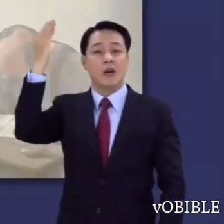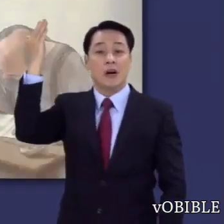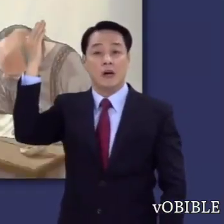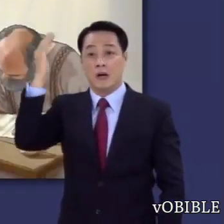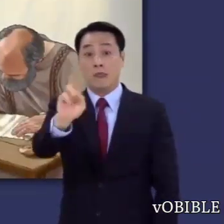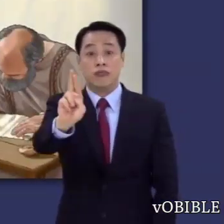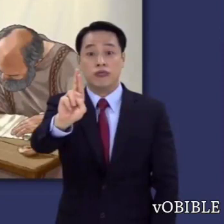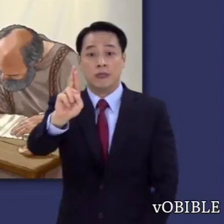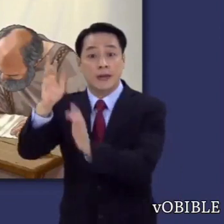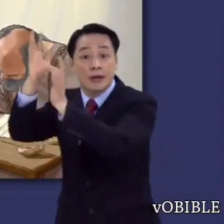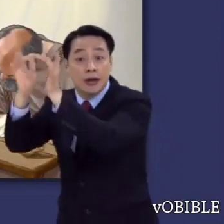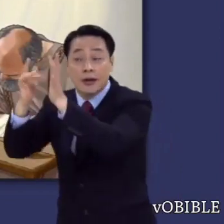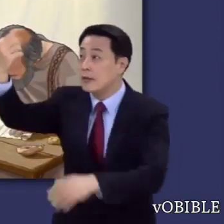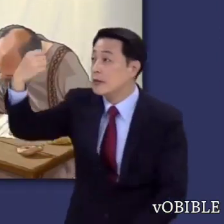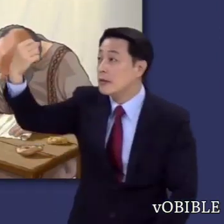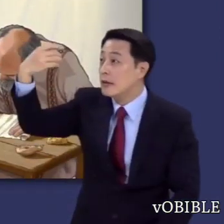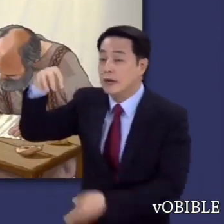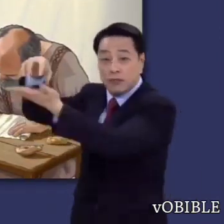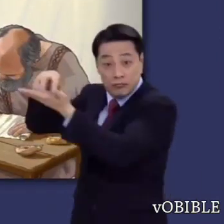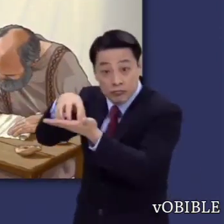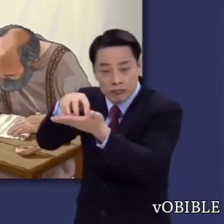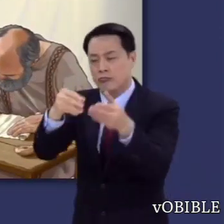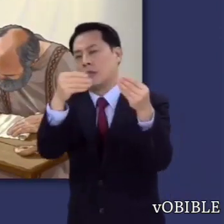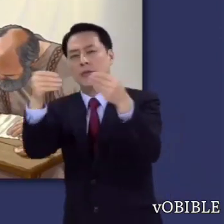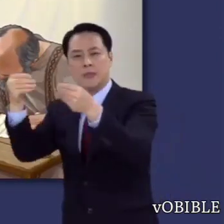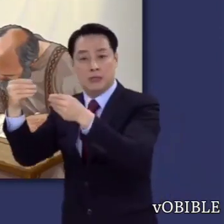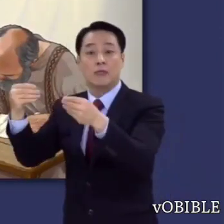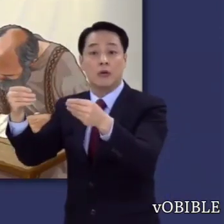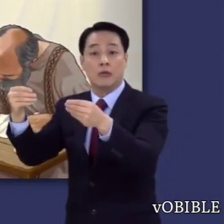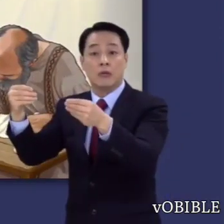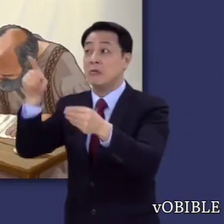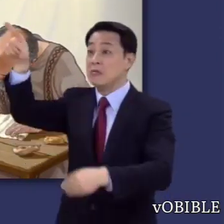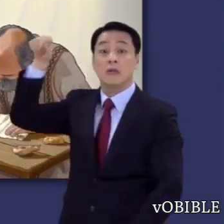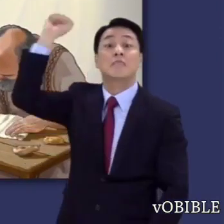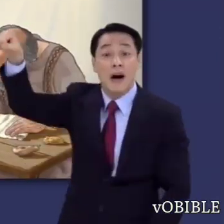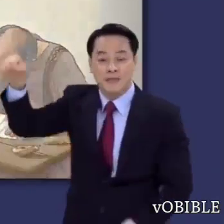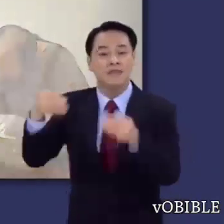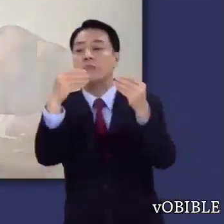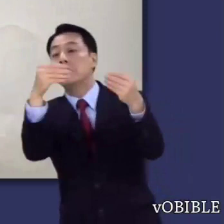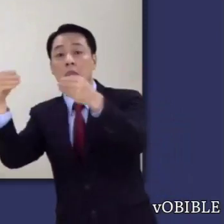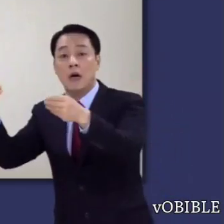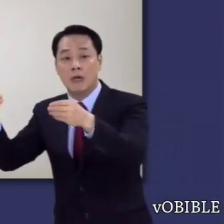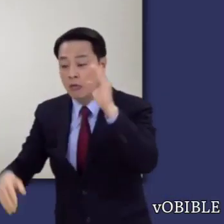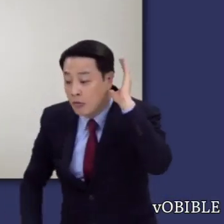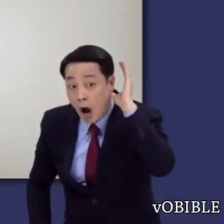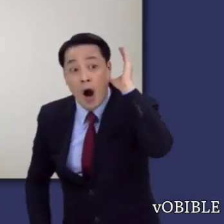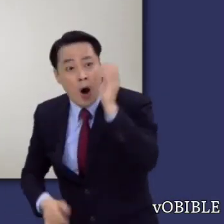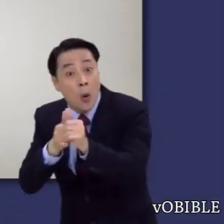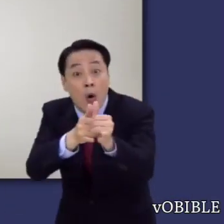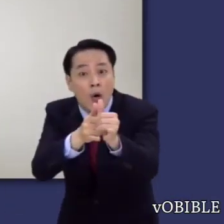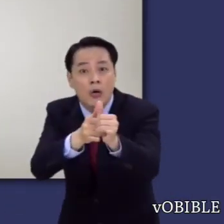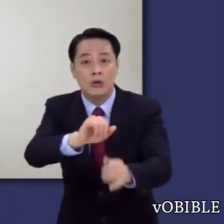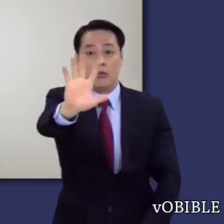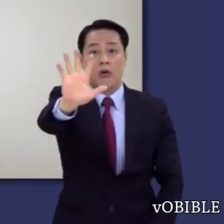是来自耶稣基督的，他劝勉加拉太的基督徒不要听信别的主张。第二和